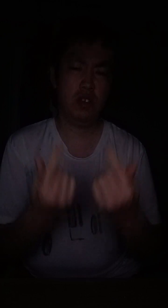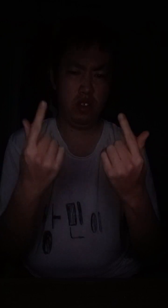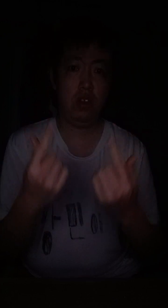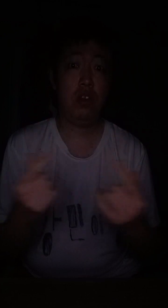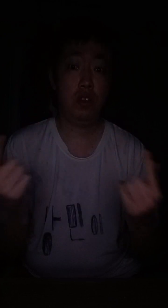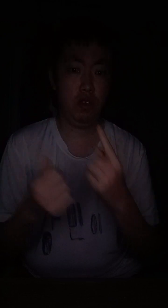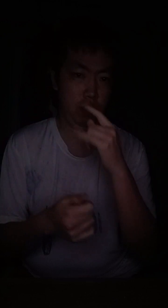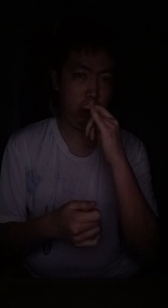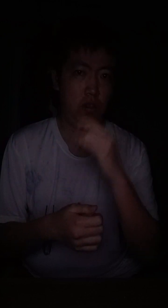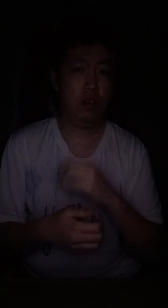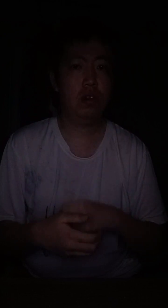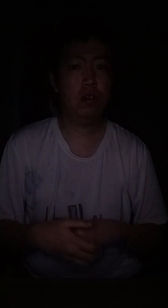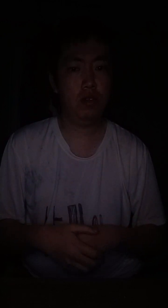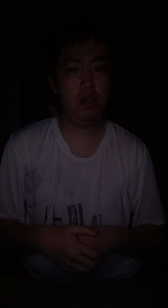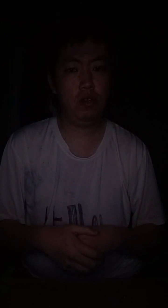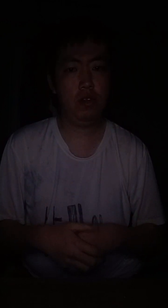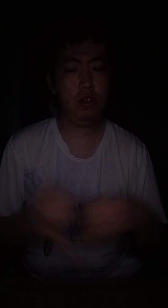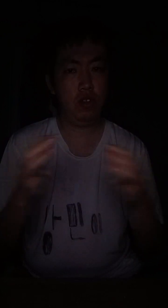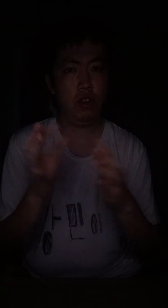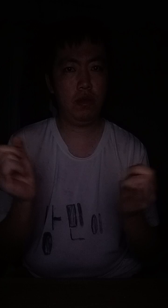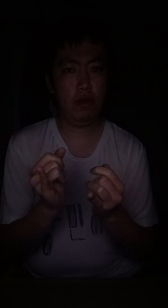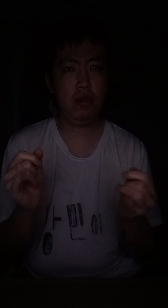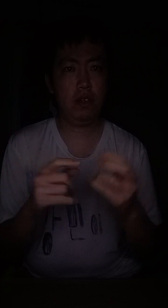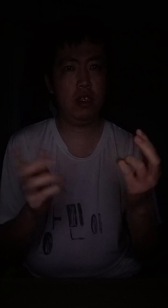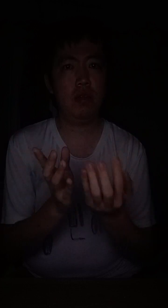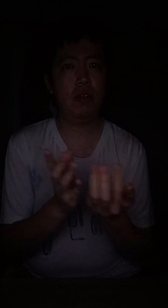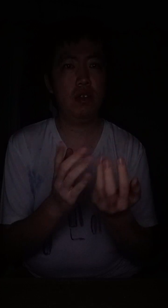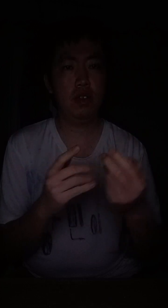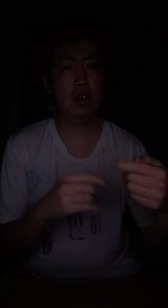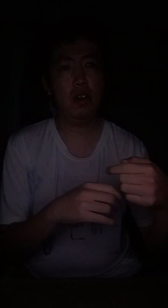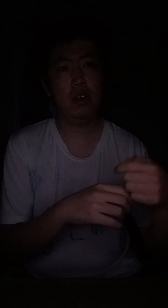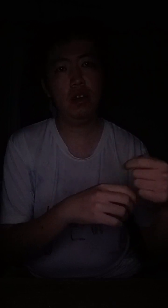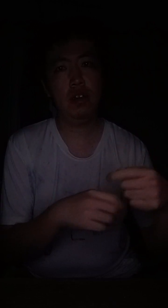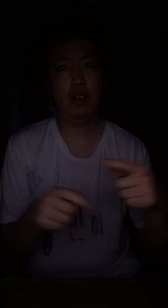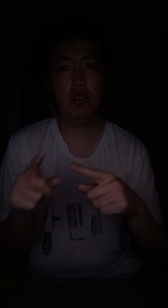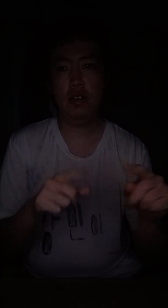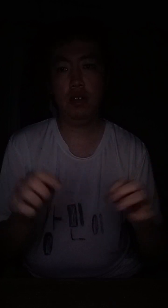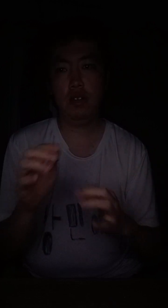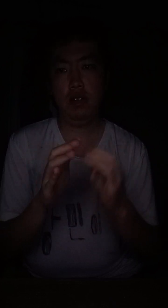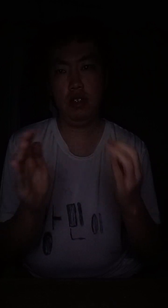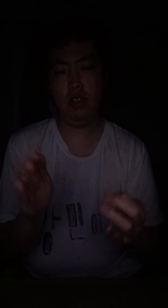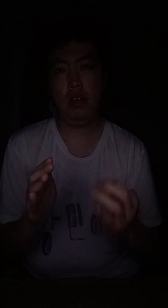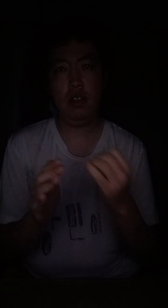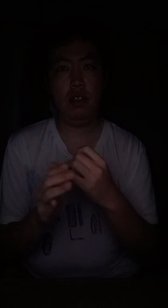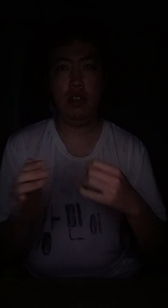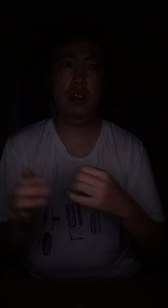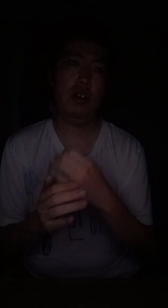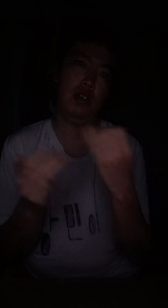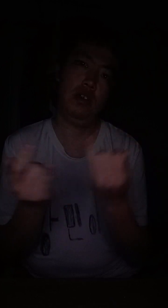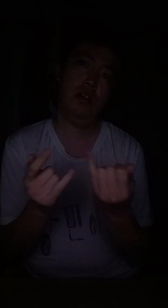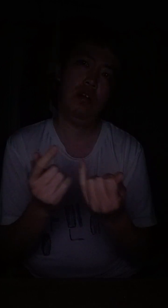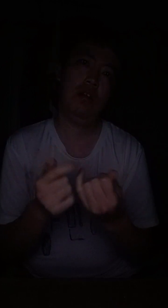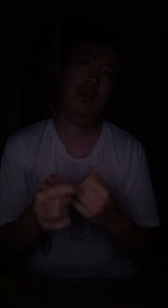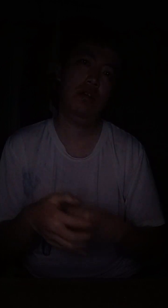문제가 있습니다. 전단 배포부터 약품 판매까지 모두 노년층을 이용한 점조직 형태. 윗선